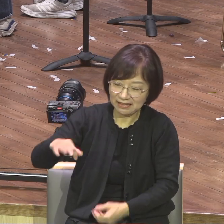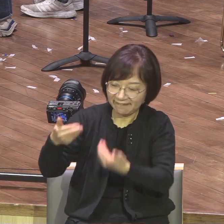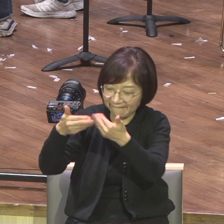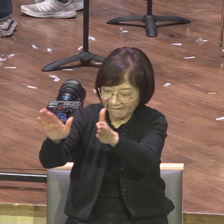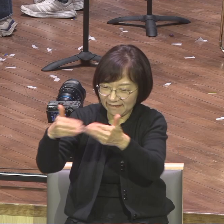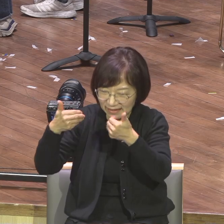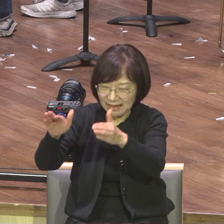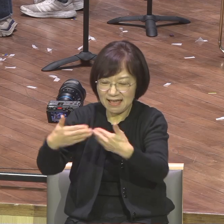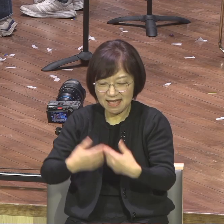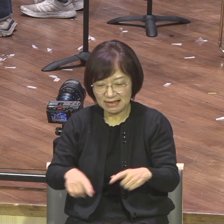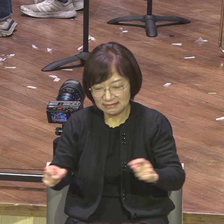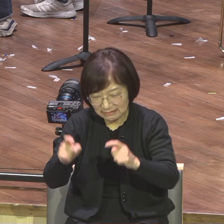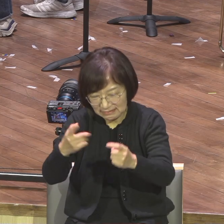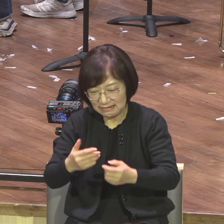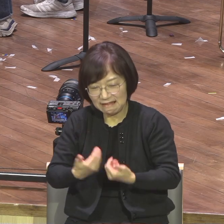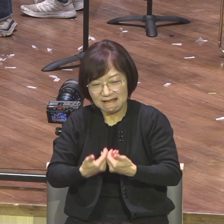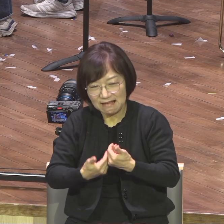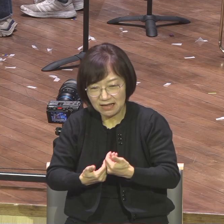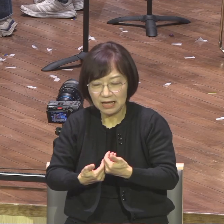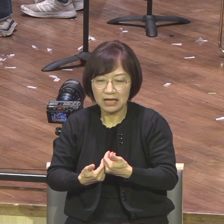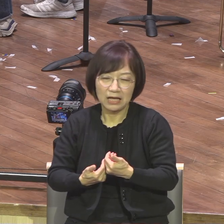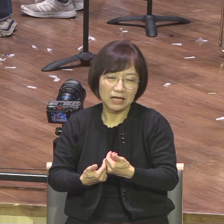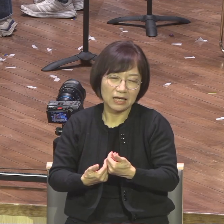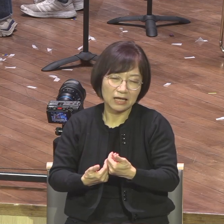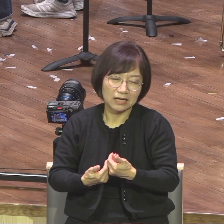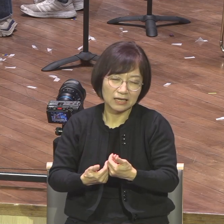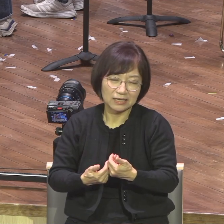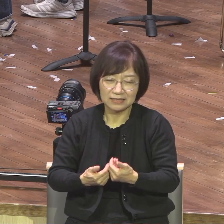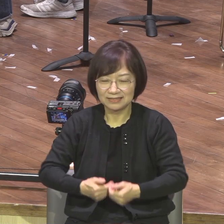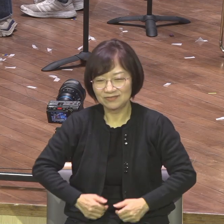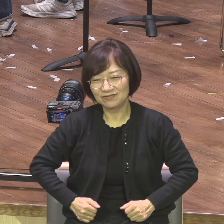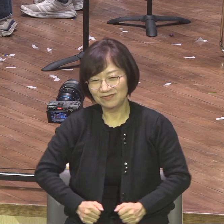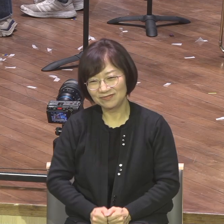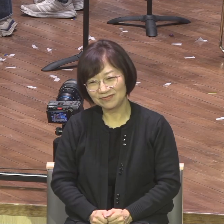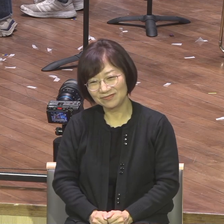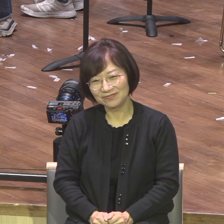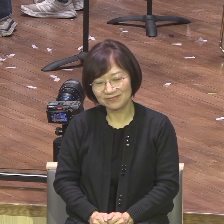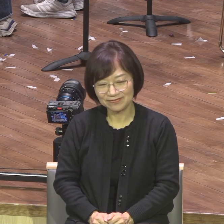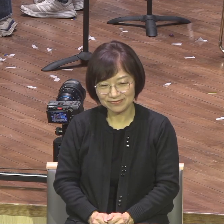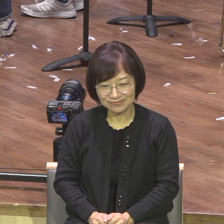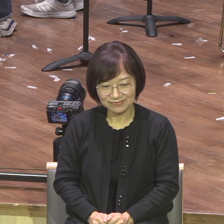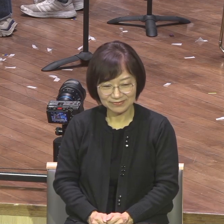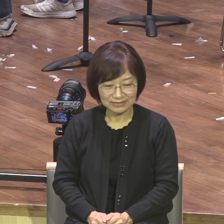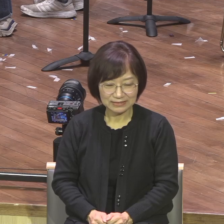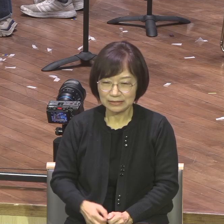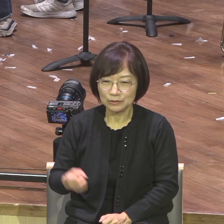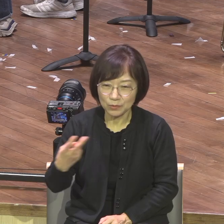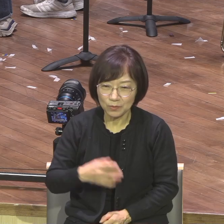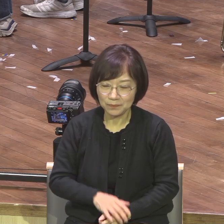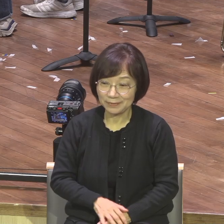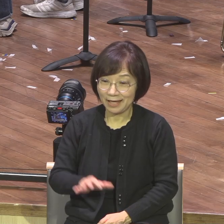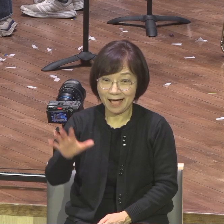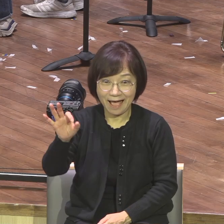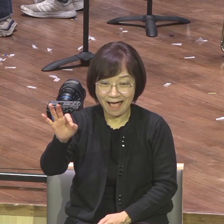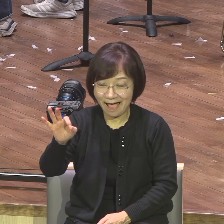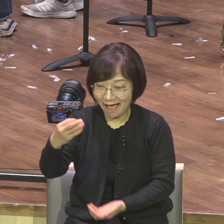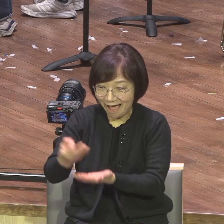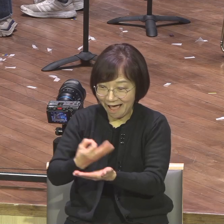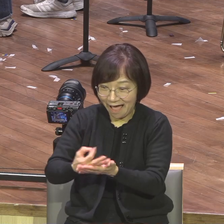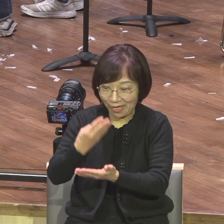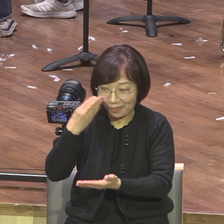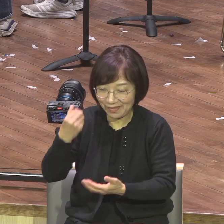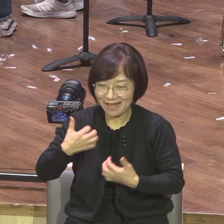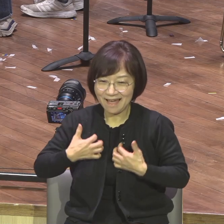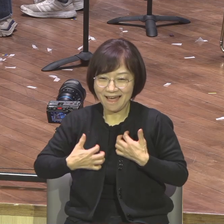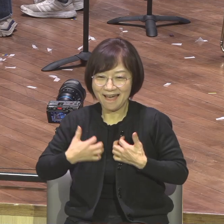서론 가지고 서론 인생을 사는 대부분이 다 그래 살고 있어. 대부분이 또 물질적인 거 좀 오면 기분 좋고